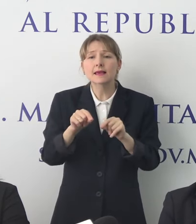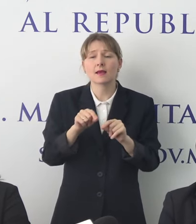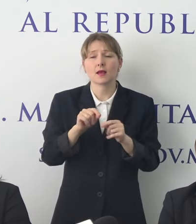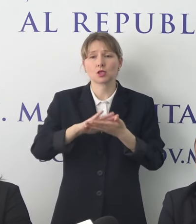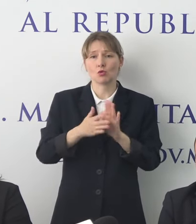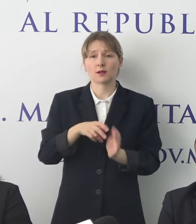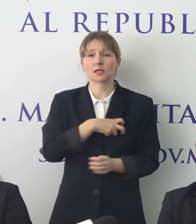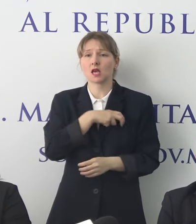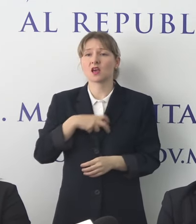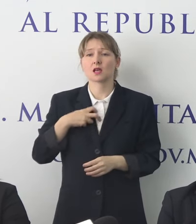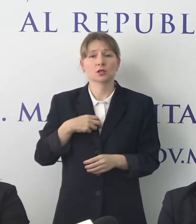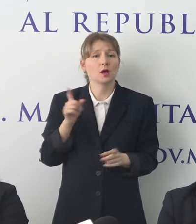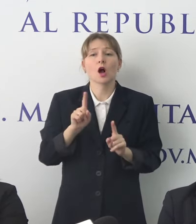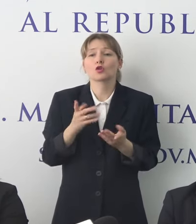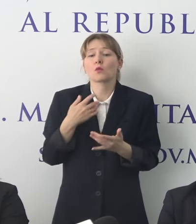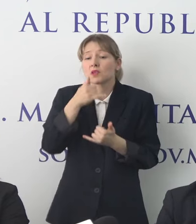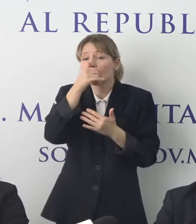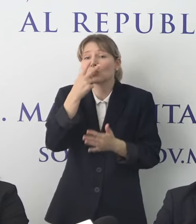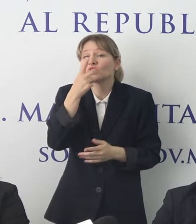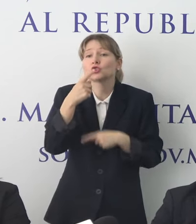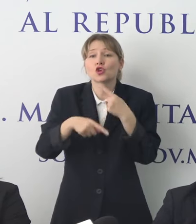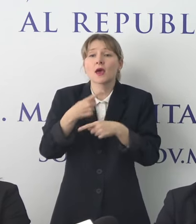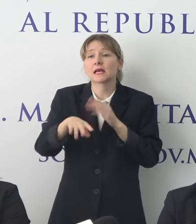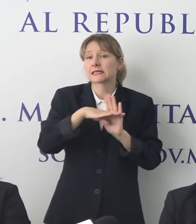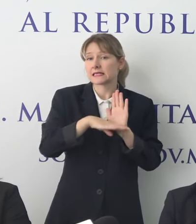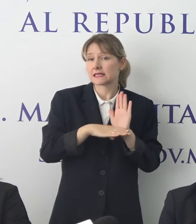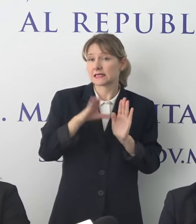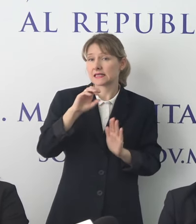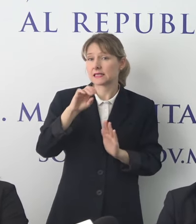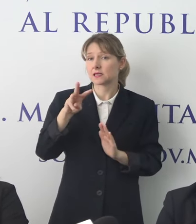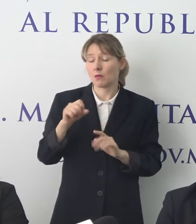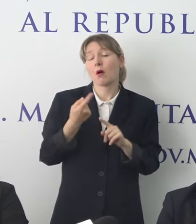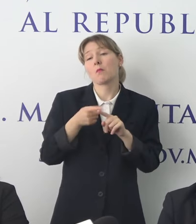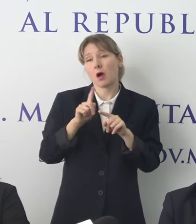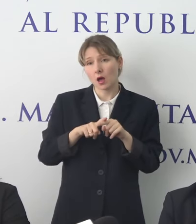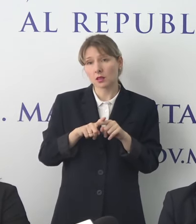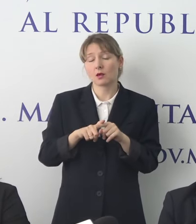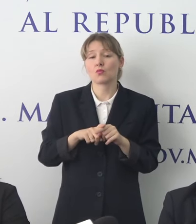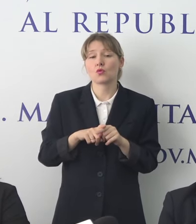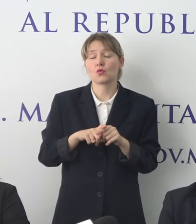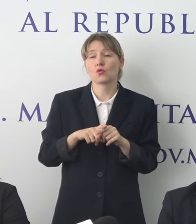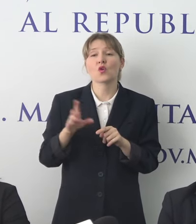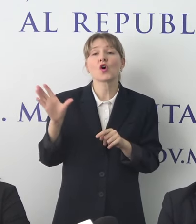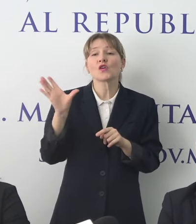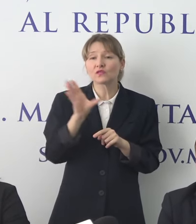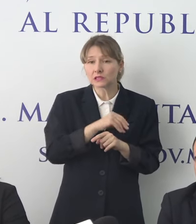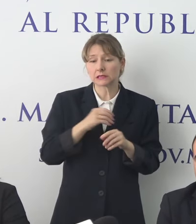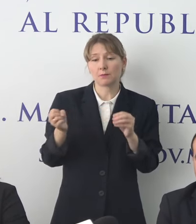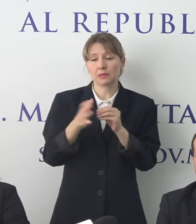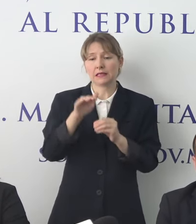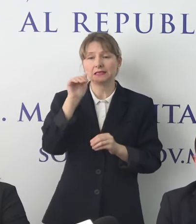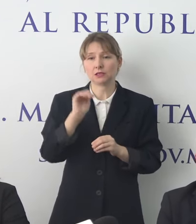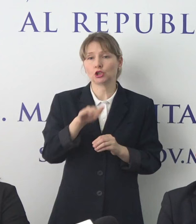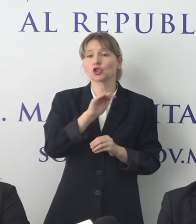poate să-i vadă, și vom putea să oferim acel suport familial pentru 15.000 de copii, să ne asigurăm